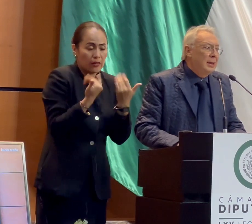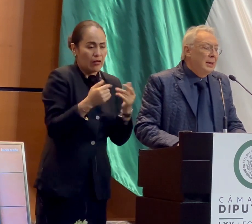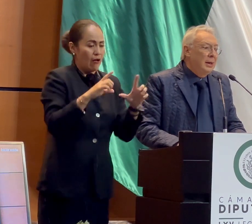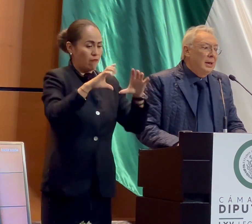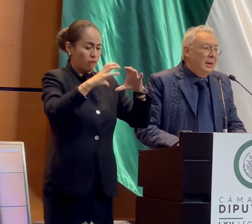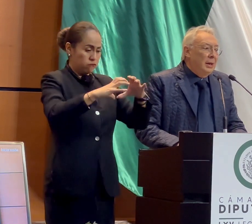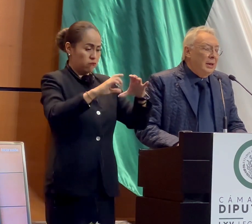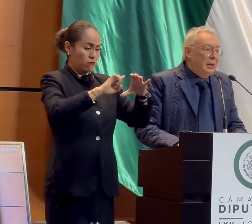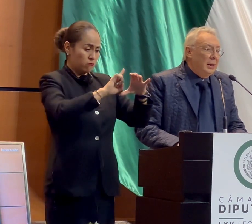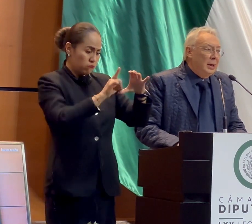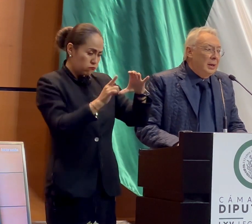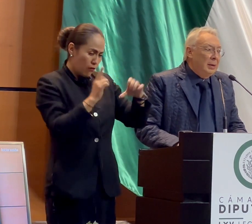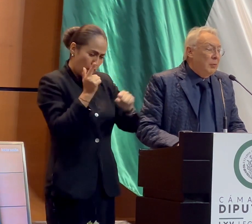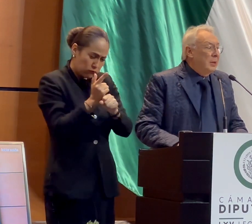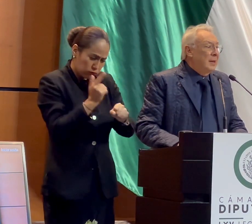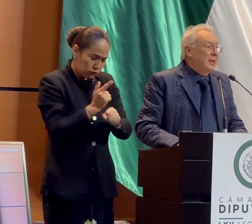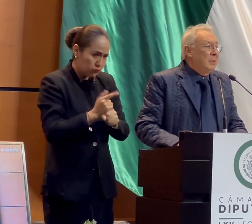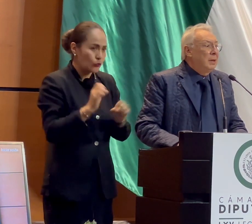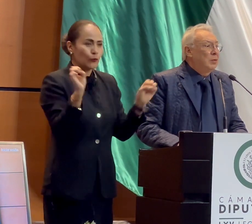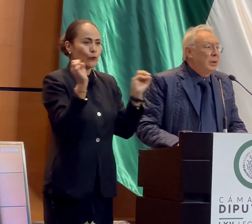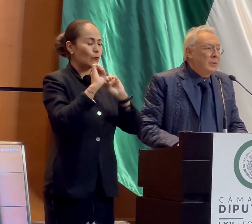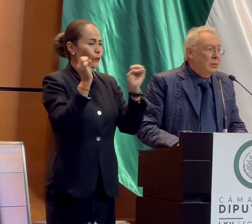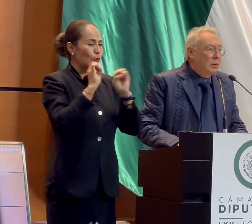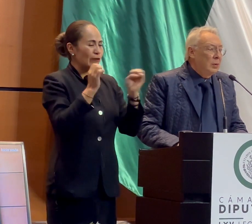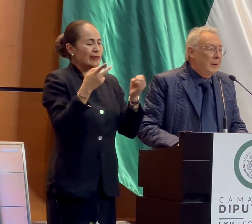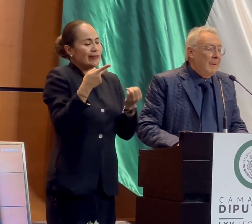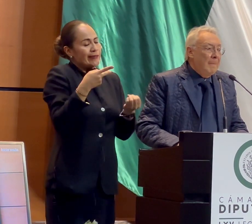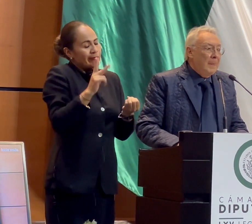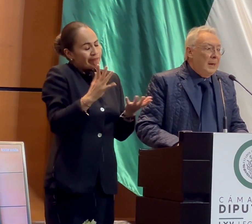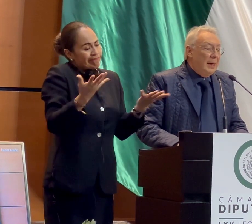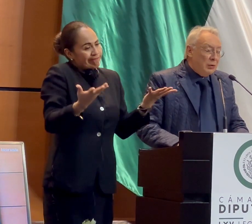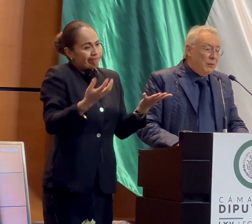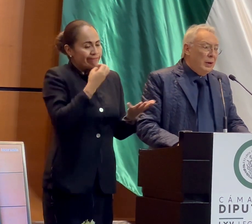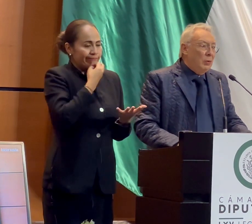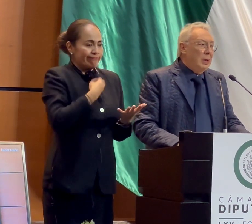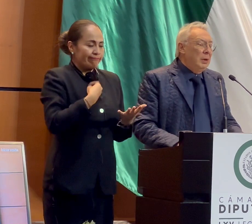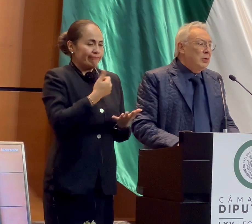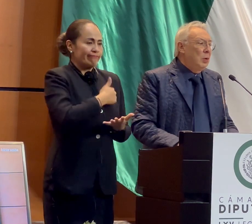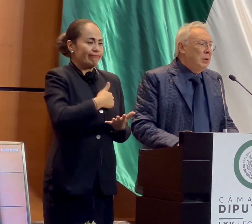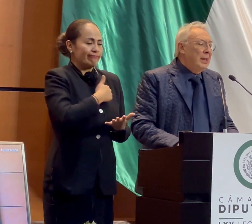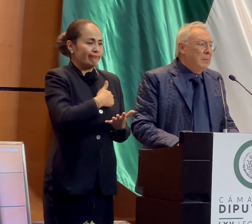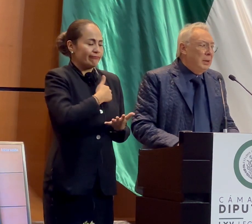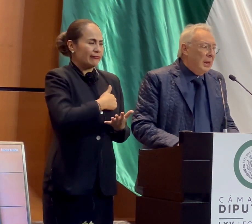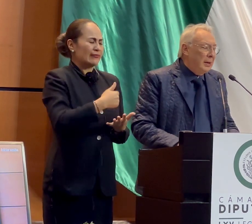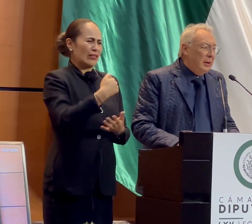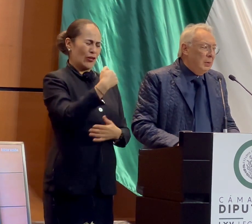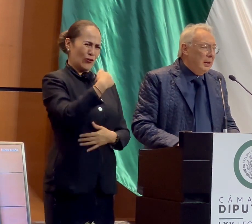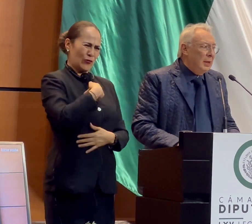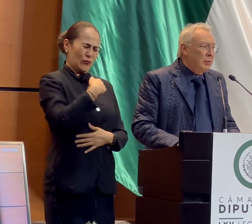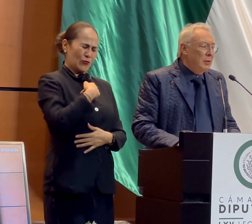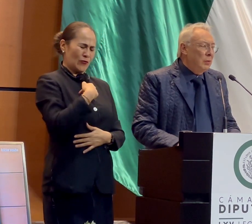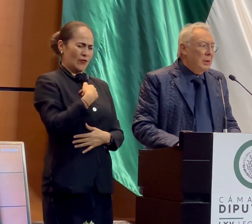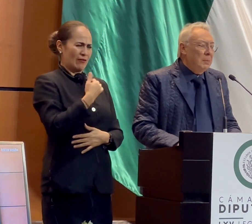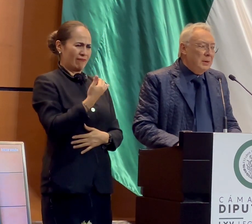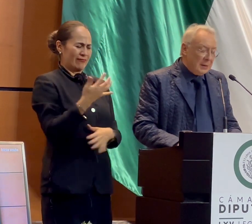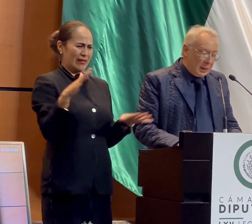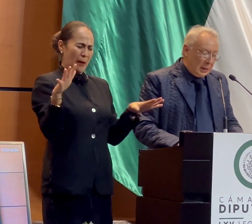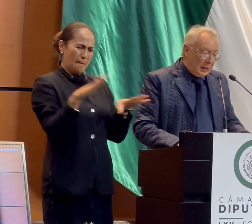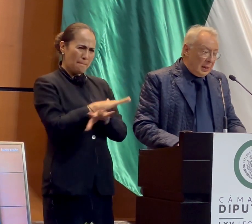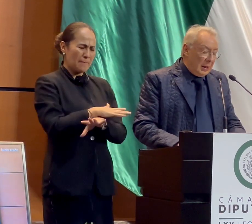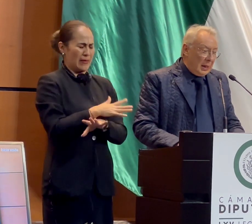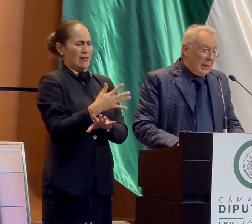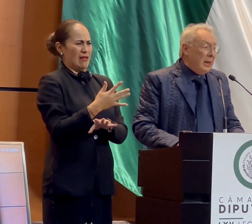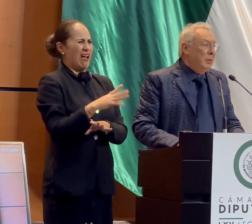radar y por desgracia pasó esto. Eso fue lo que me hizo a mí cambiar de inmediato mi forma de